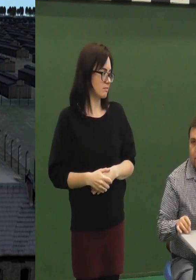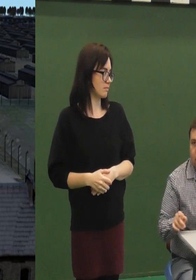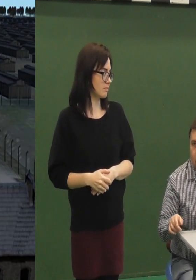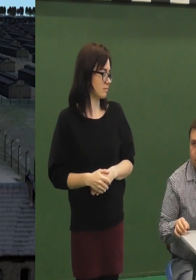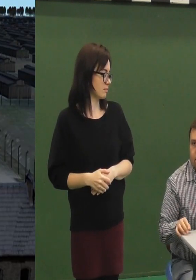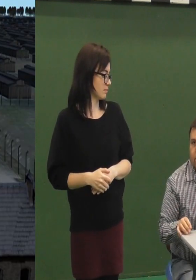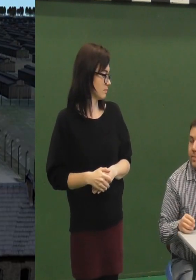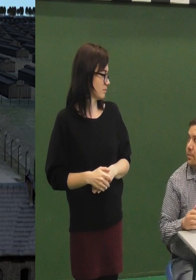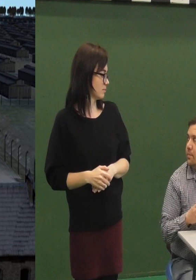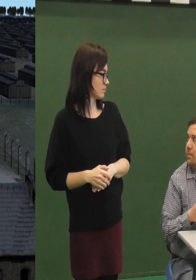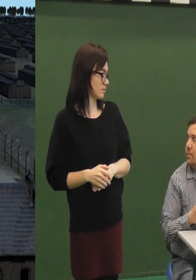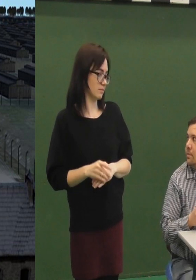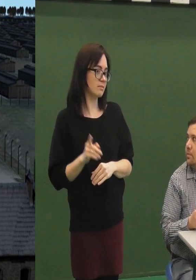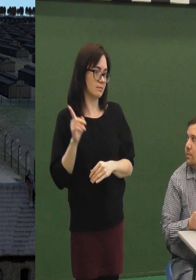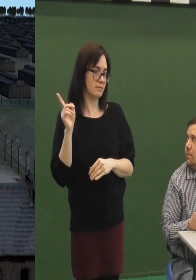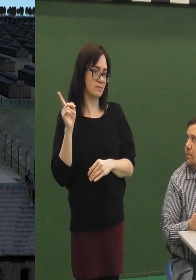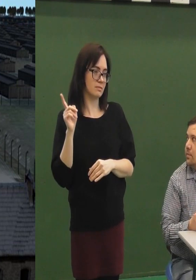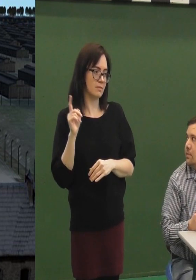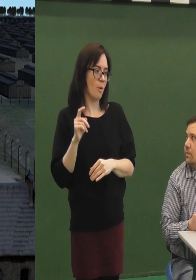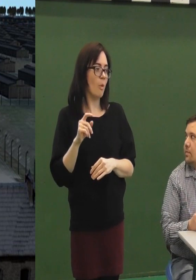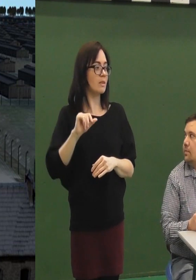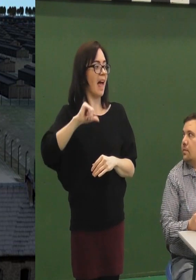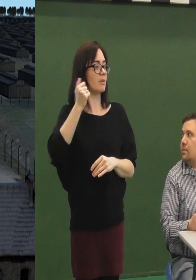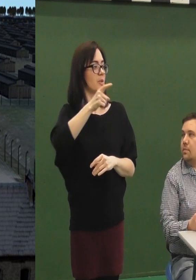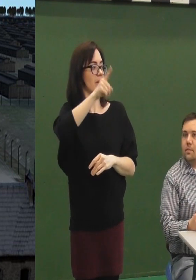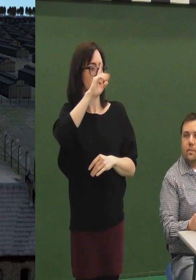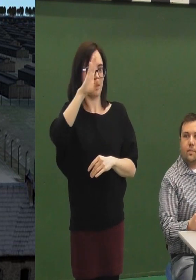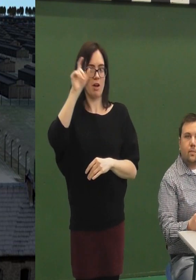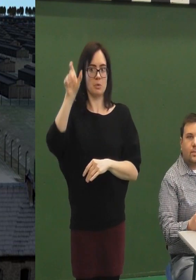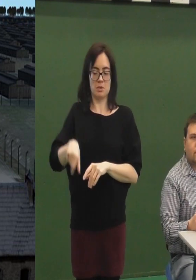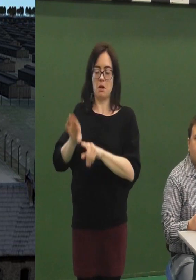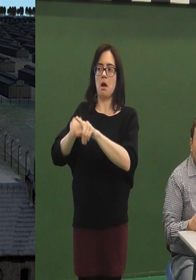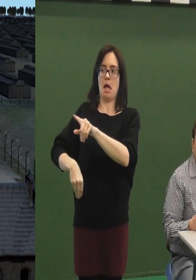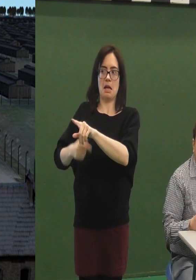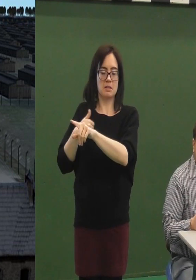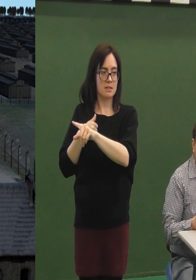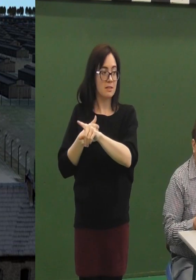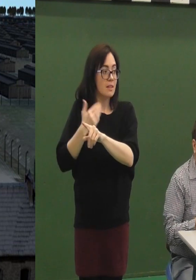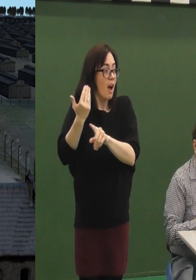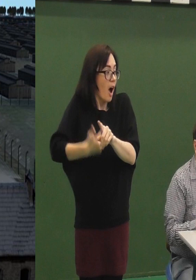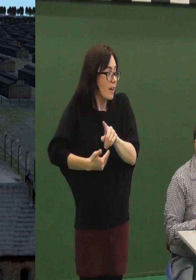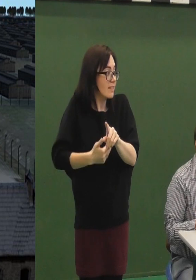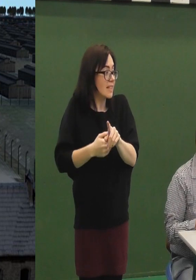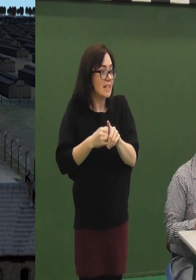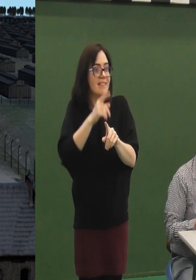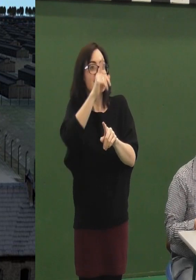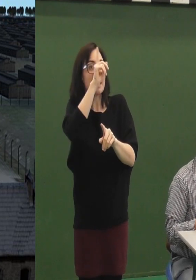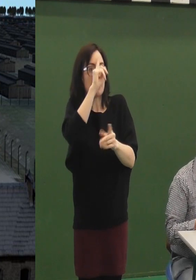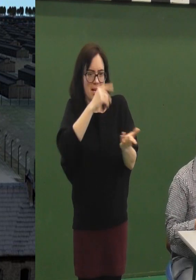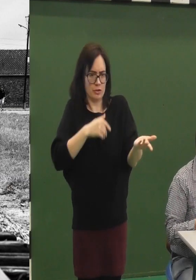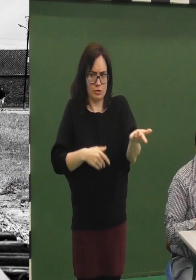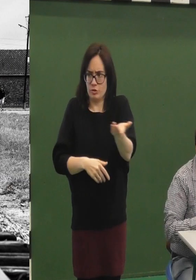Auschwitzban láttunk először német katonát. Addig senki németet